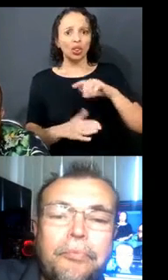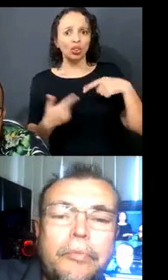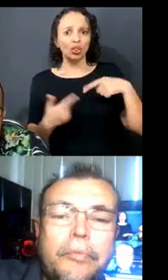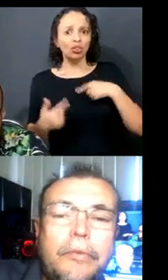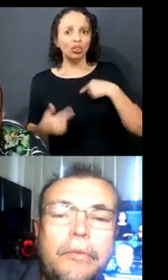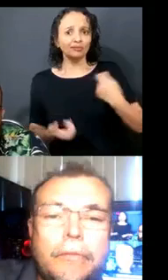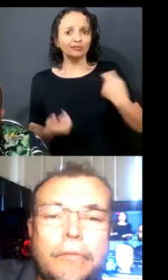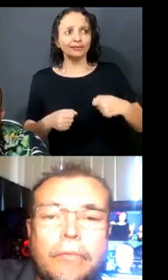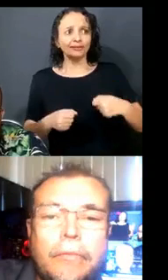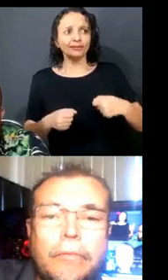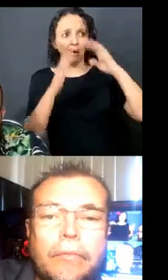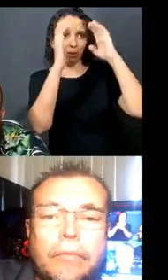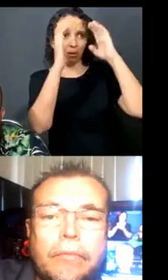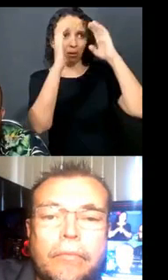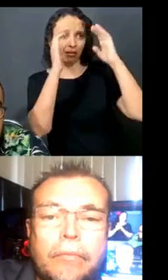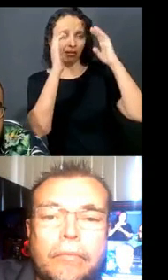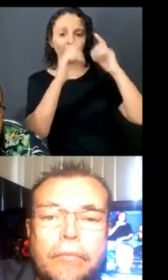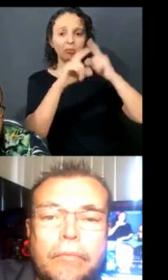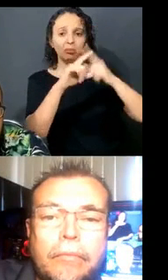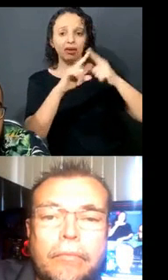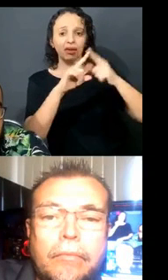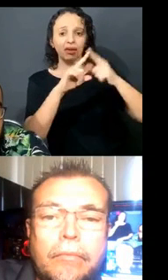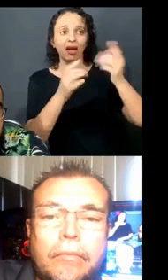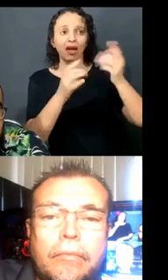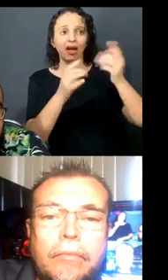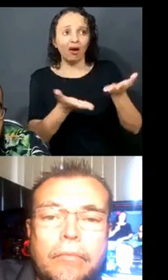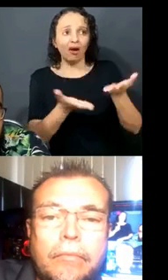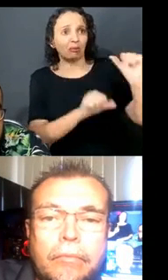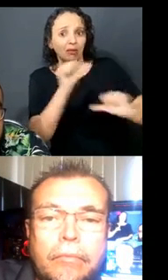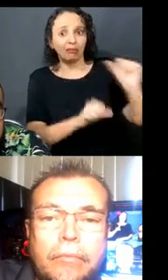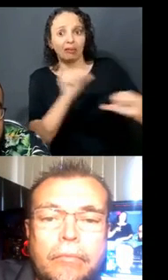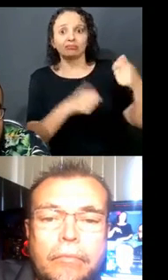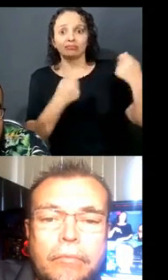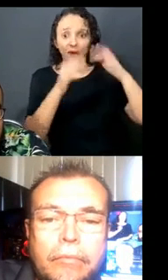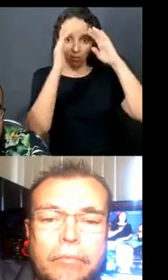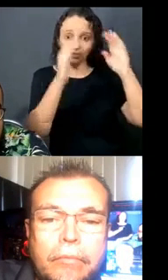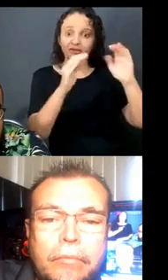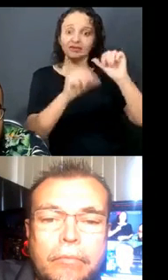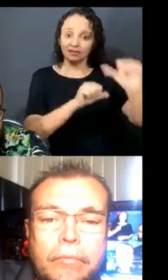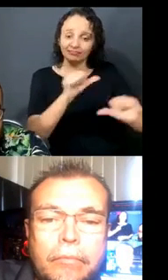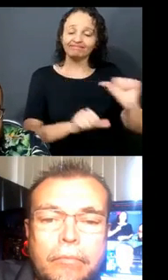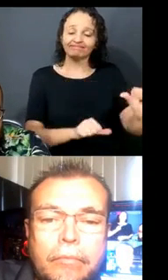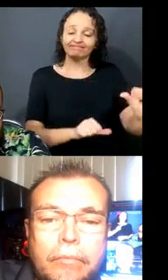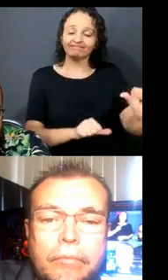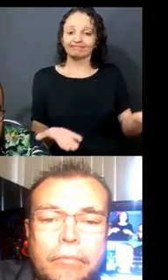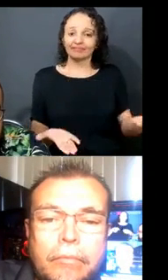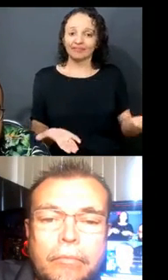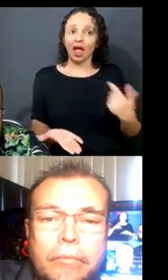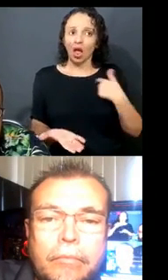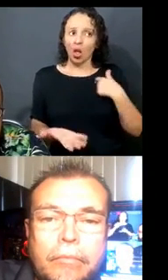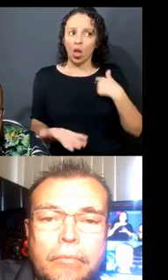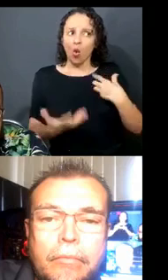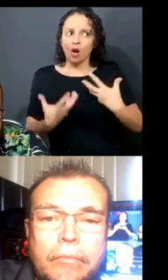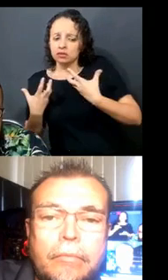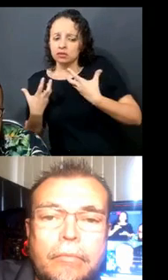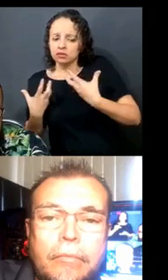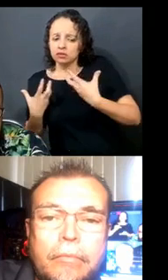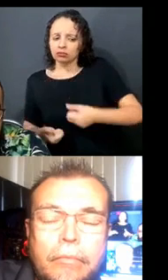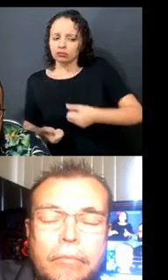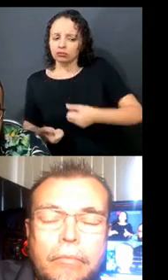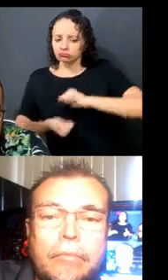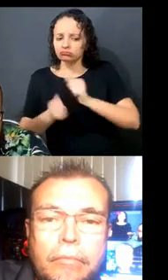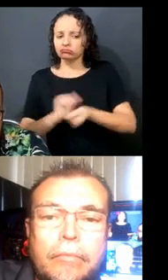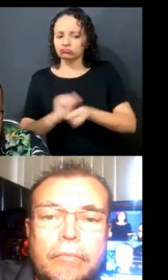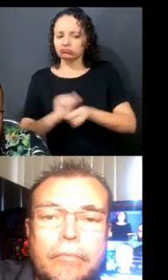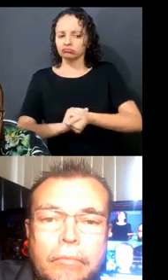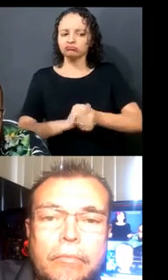perguntou se pode ou não, ela se impôs. Eu vou aceitar ela logo e vou me adaptar e aprender e